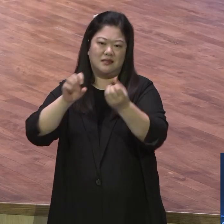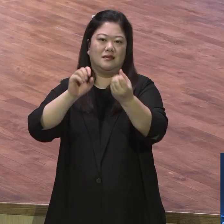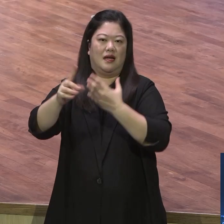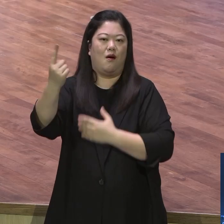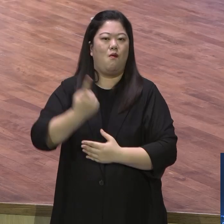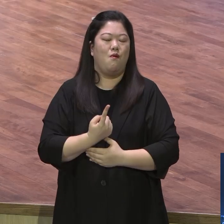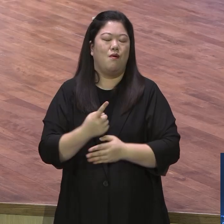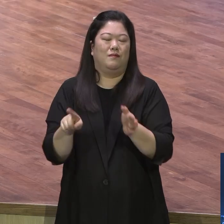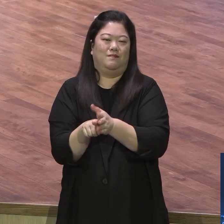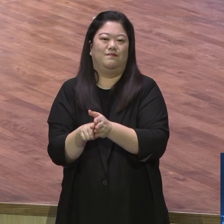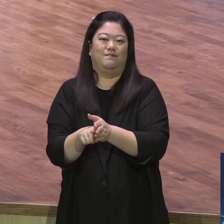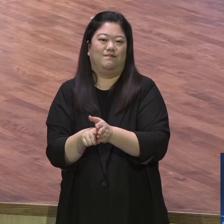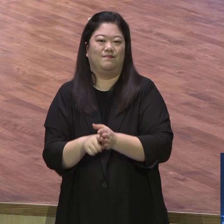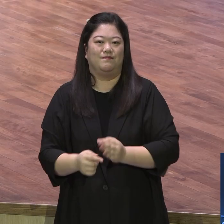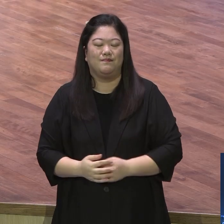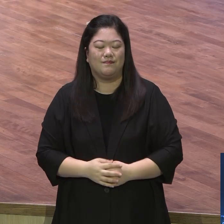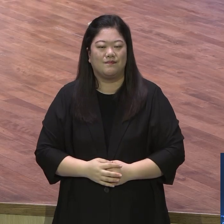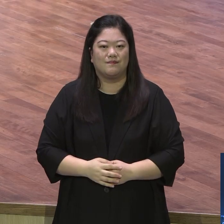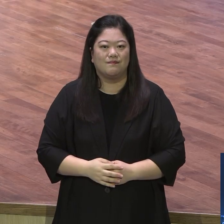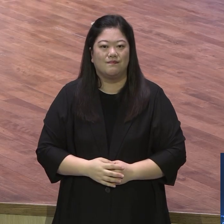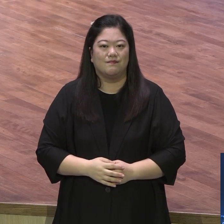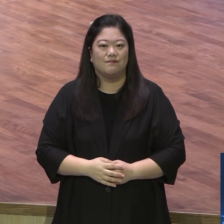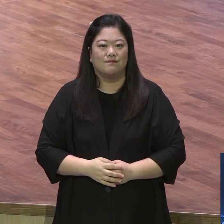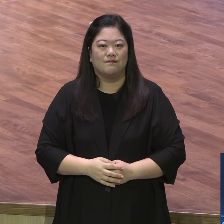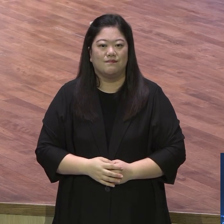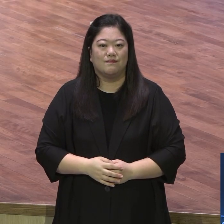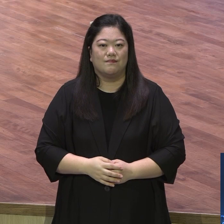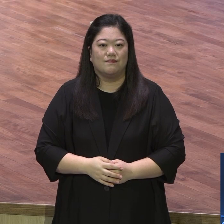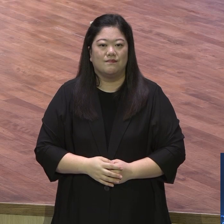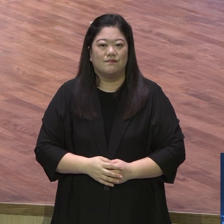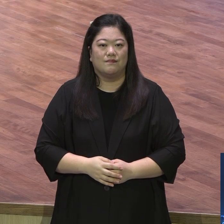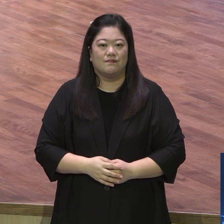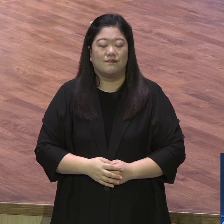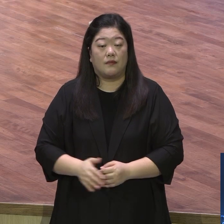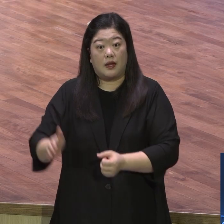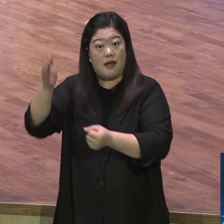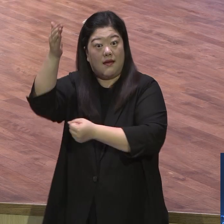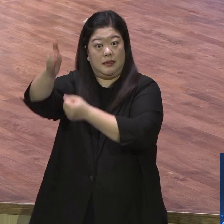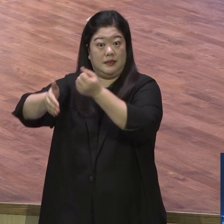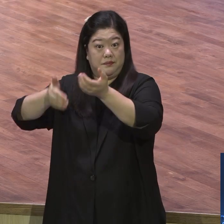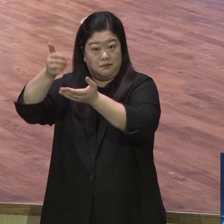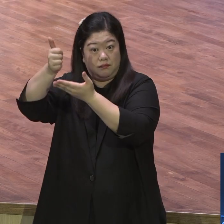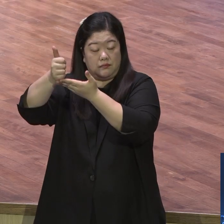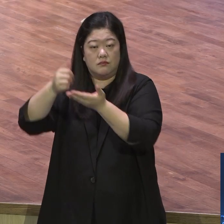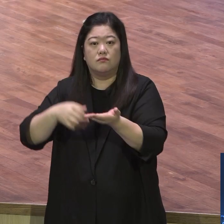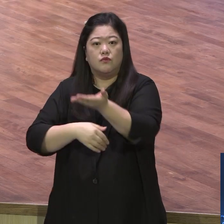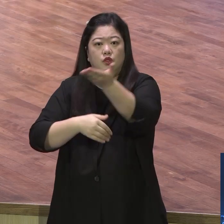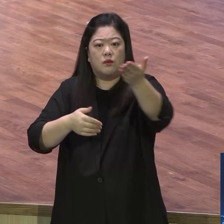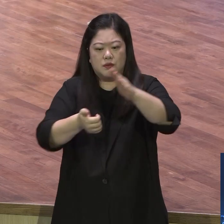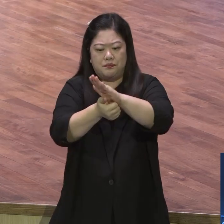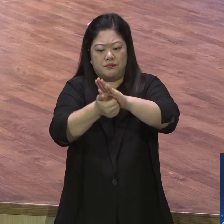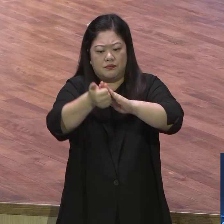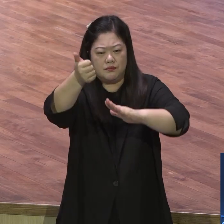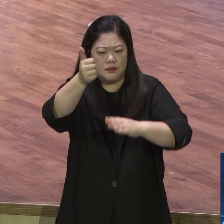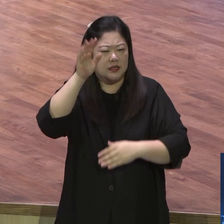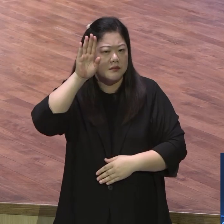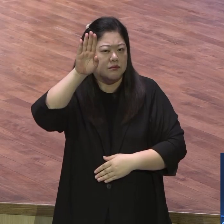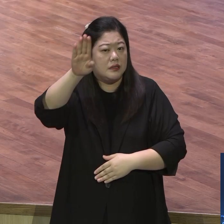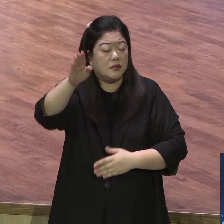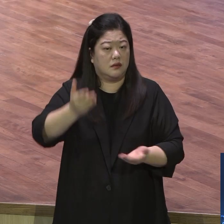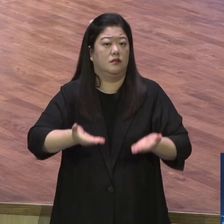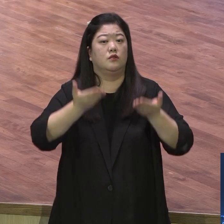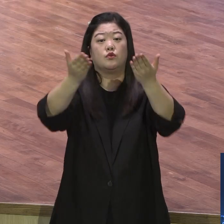될 것이다 정대 여러분 하나님은 우리에게 미래와 희망을 주신다고 강조하고